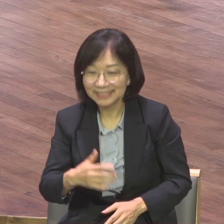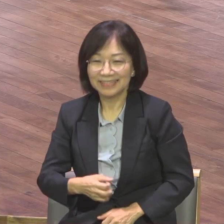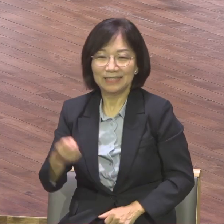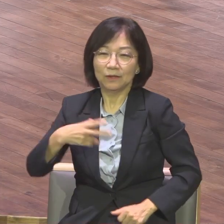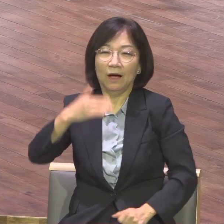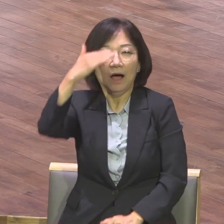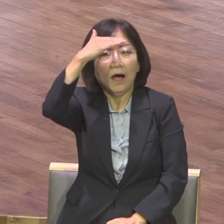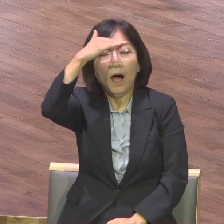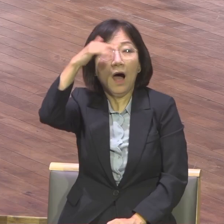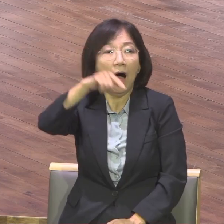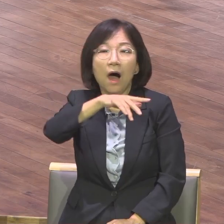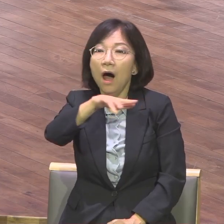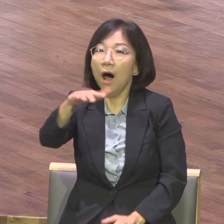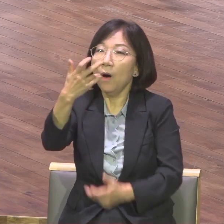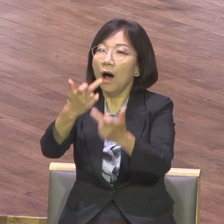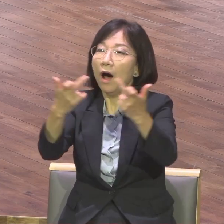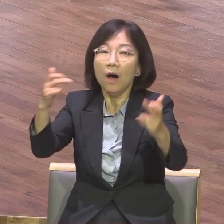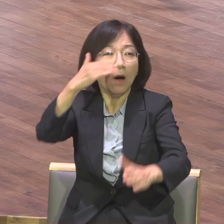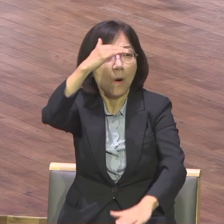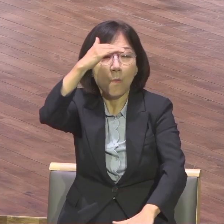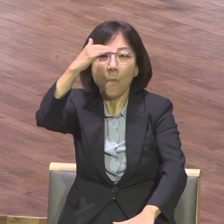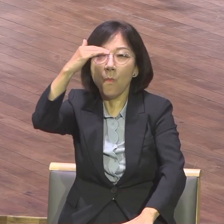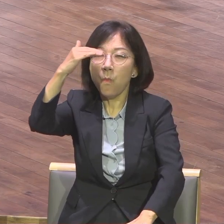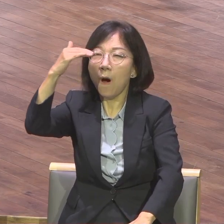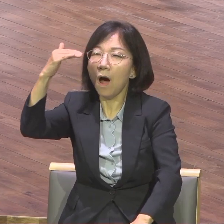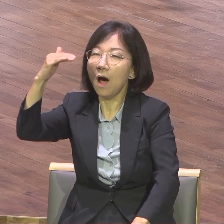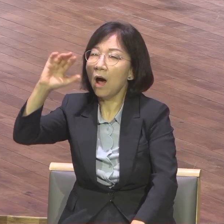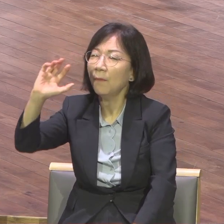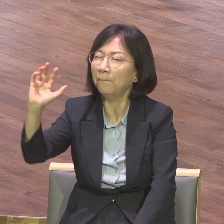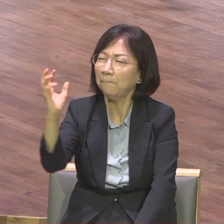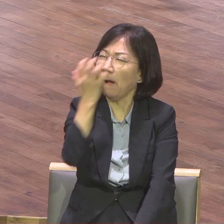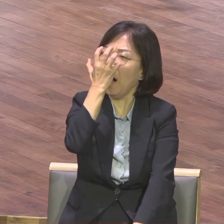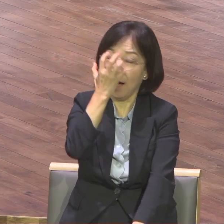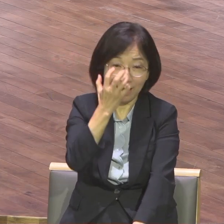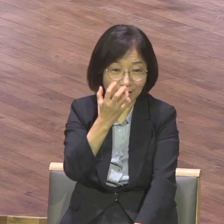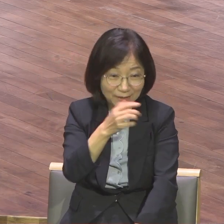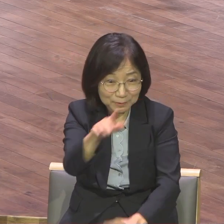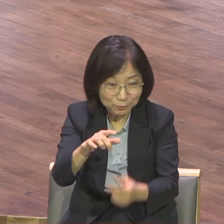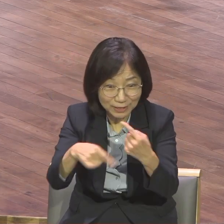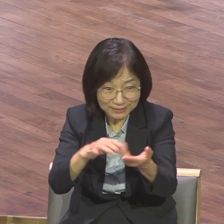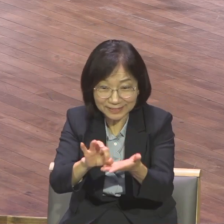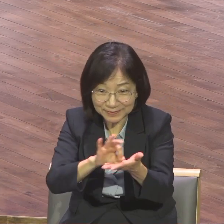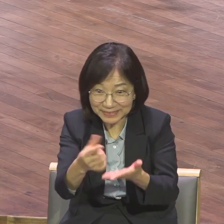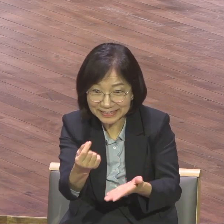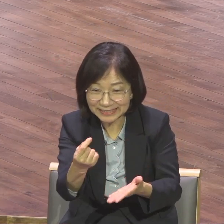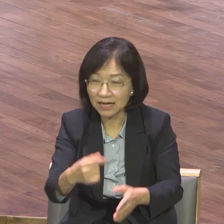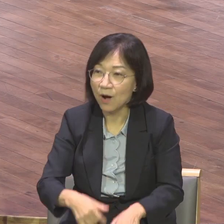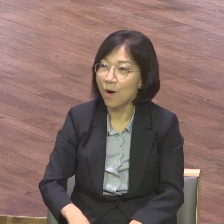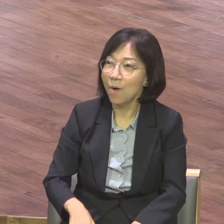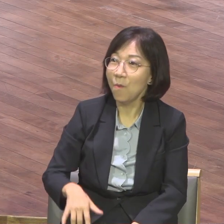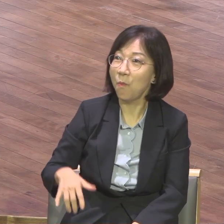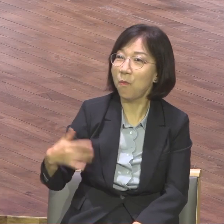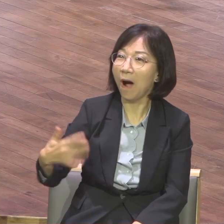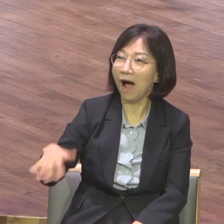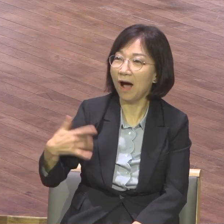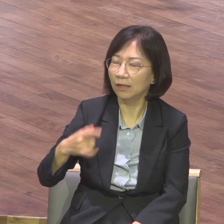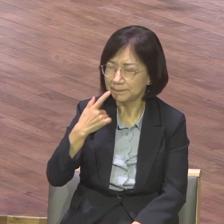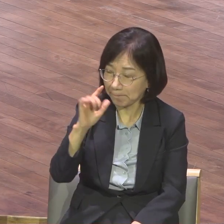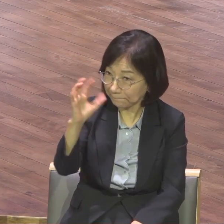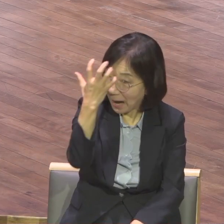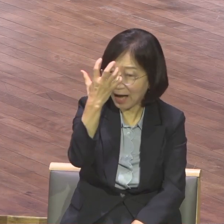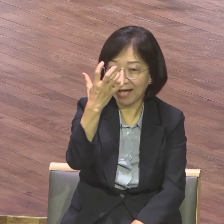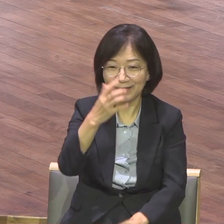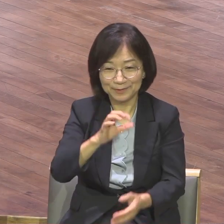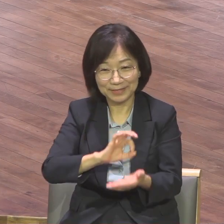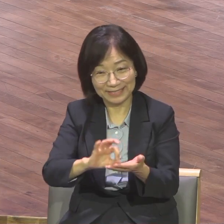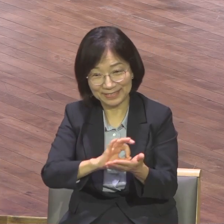어디 경치를 보러 갔는데 경치가 너무 좋잖아요. 이야, 경치 끝내준다. 그렇게 표현을 우리가